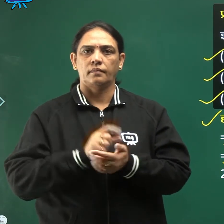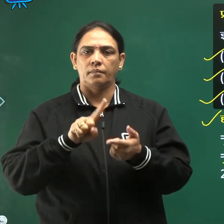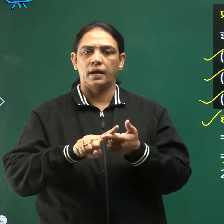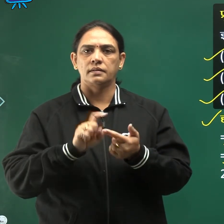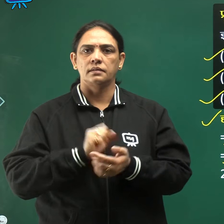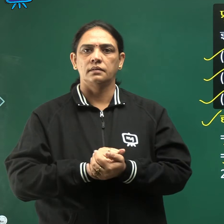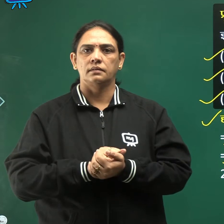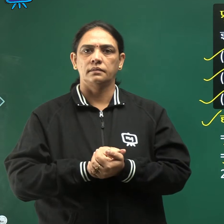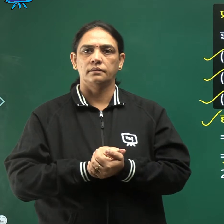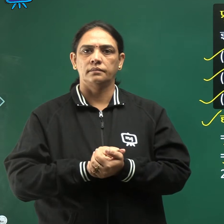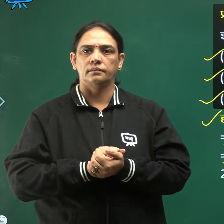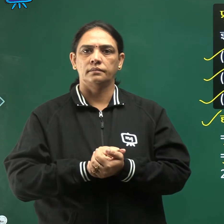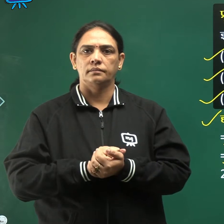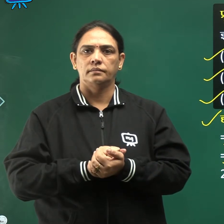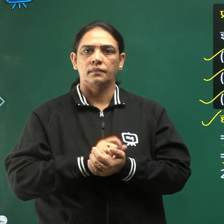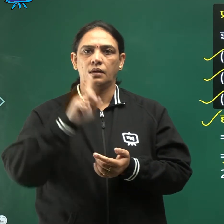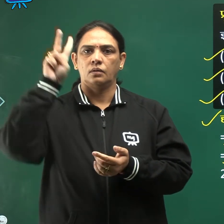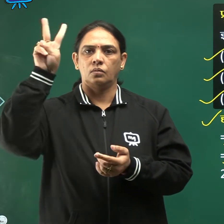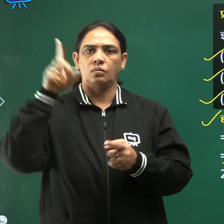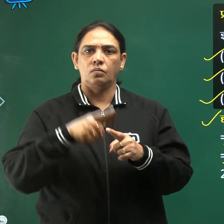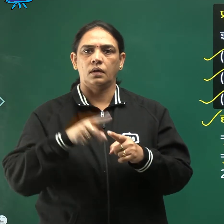प्लस 2 गुणा 2।